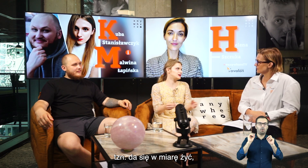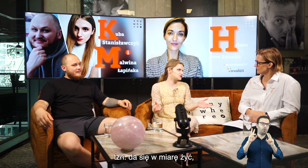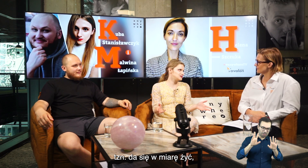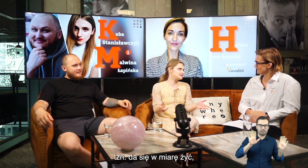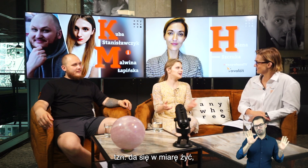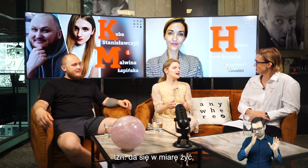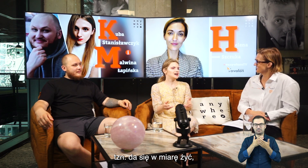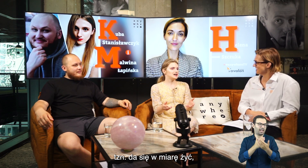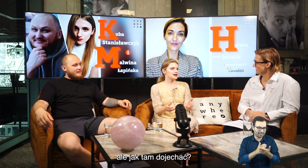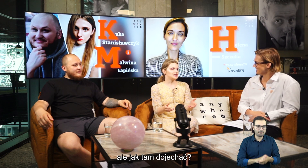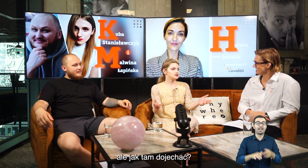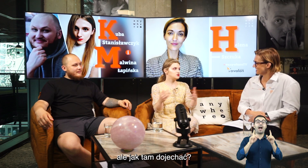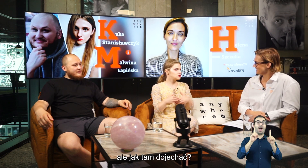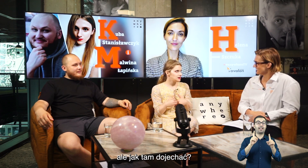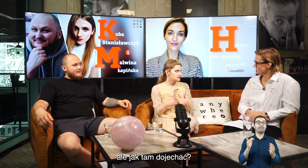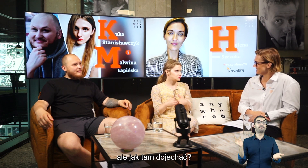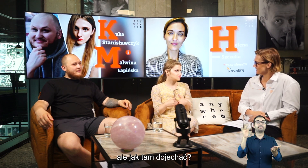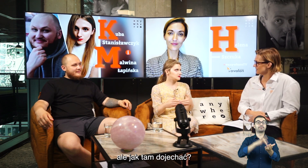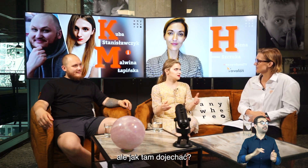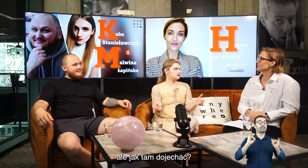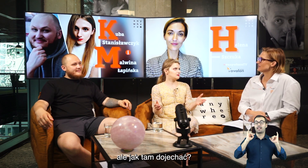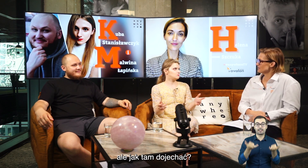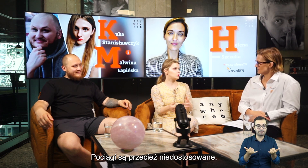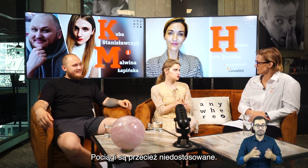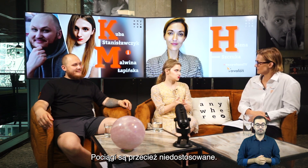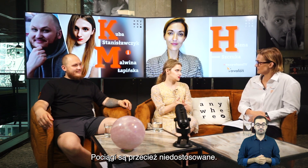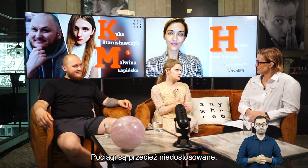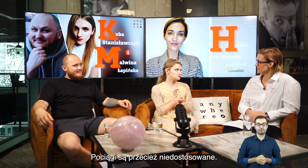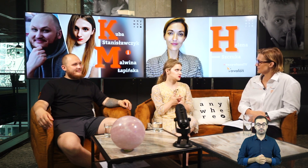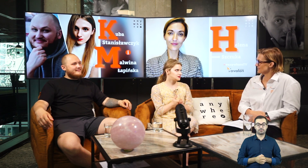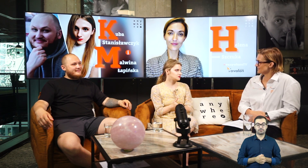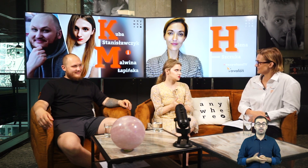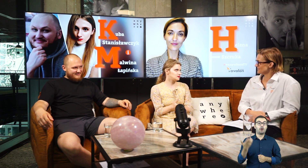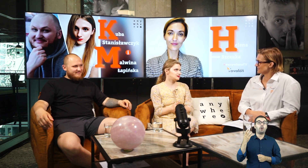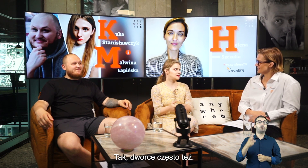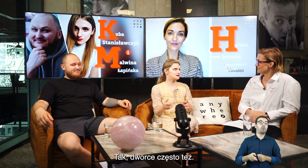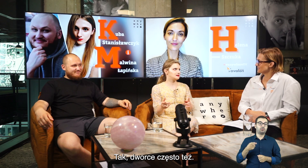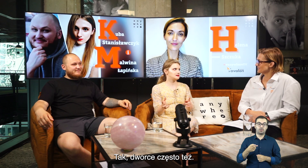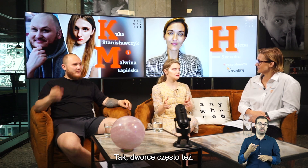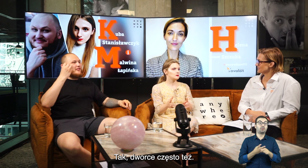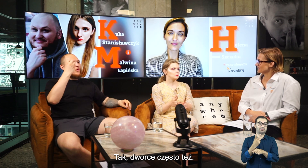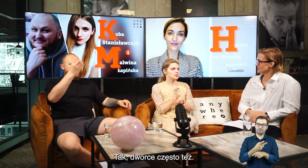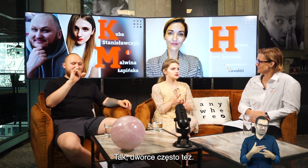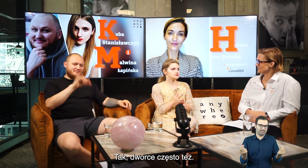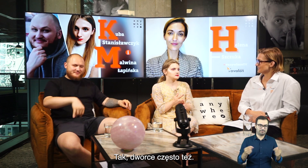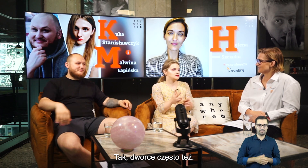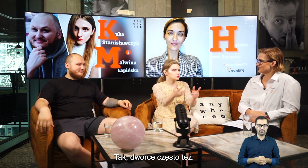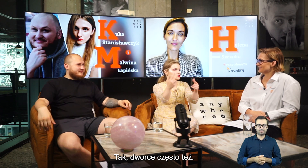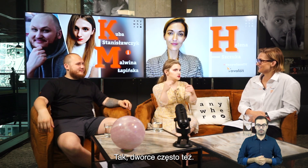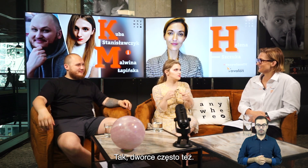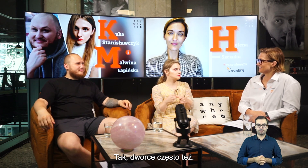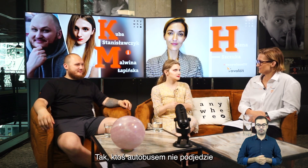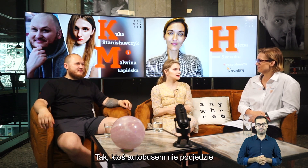w miarę żyć, ale jak do niego dojechać? Pociągi są przecież niedostosowane. Tak,